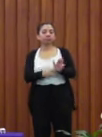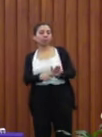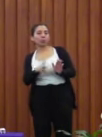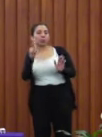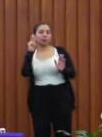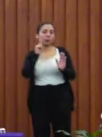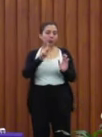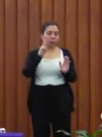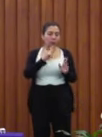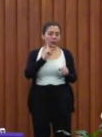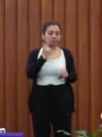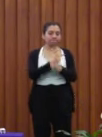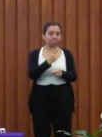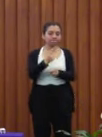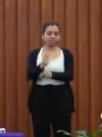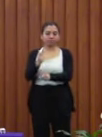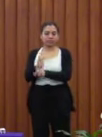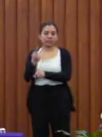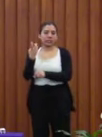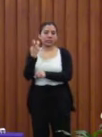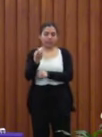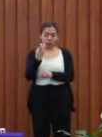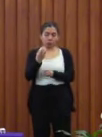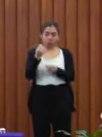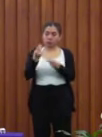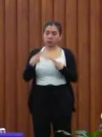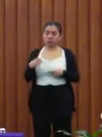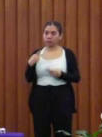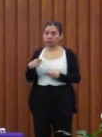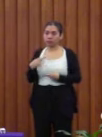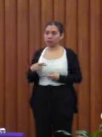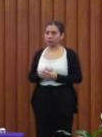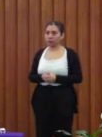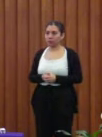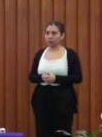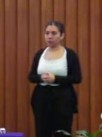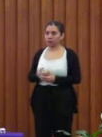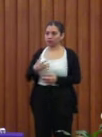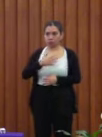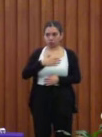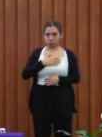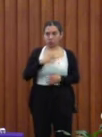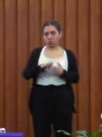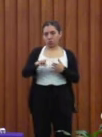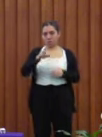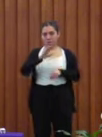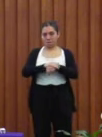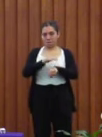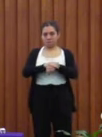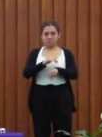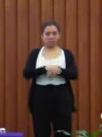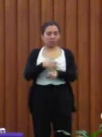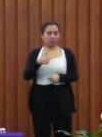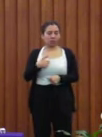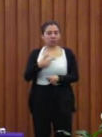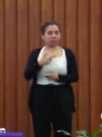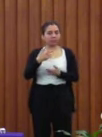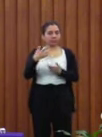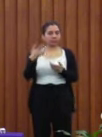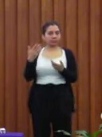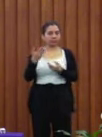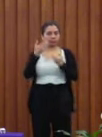de eso a muchas personas, lo digo en mi caso en particular con mi amigo, que quizá